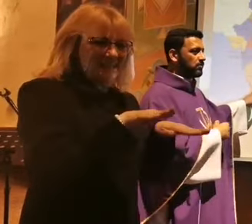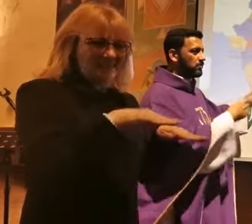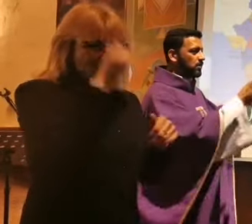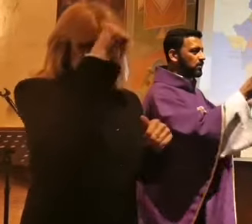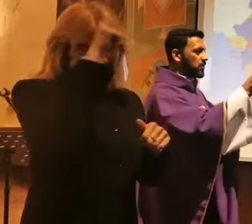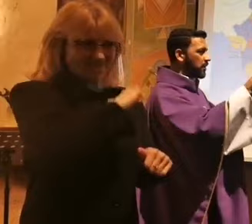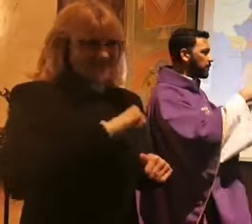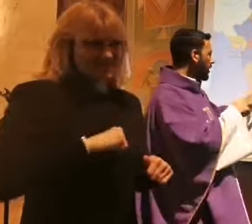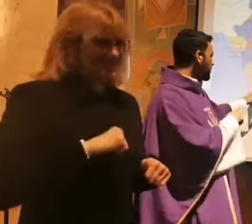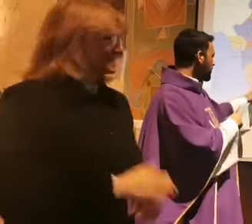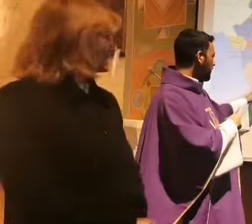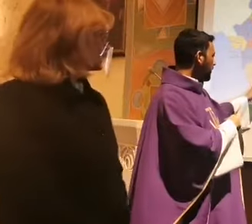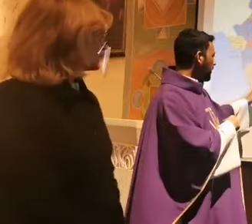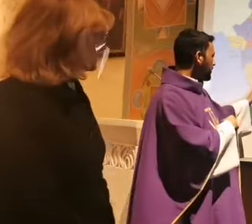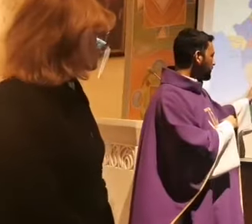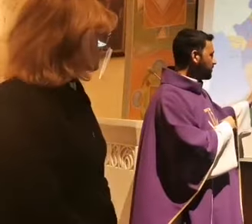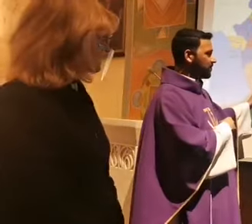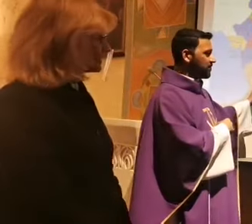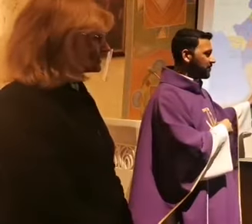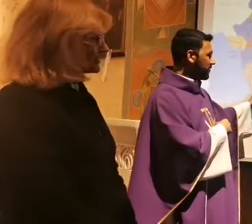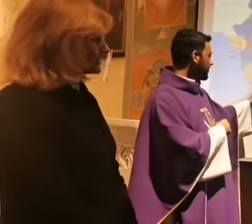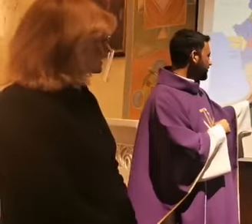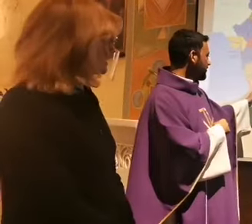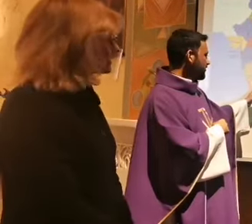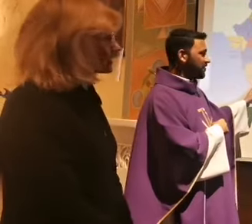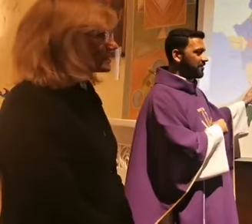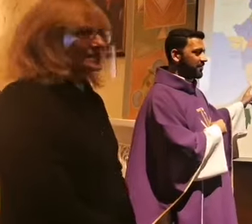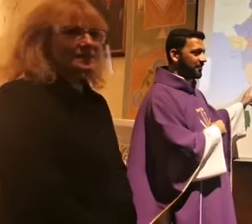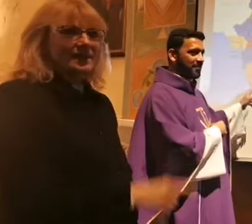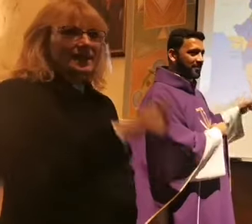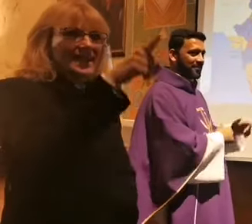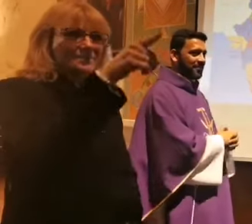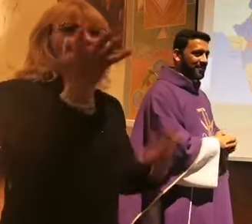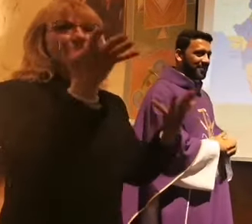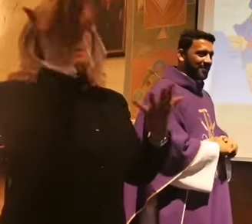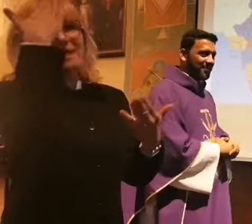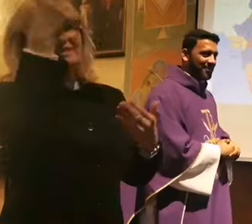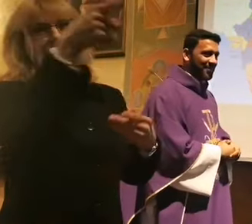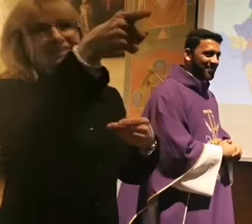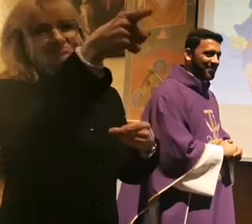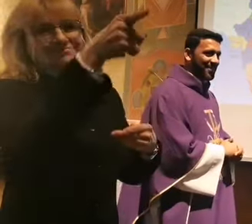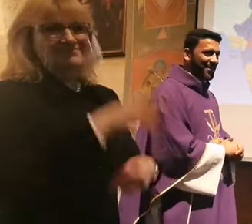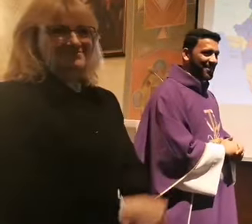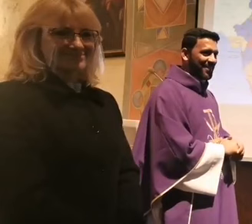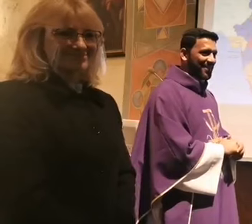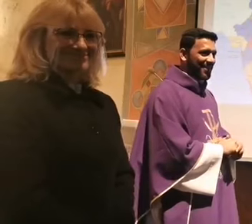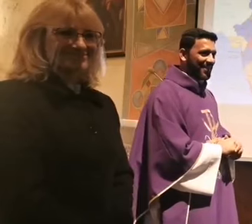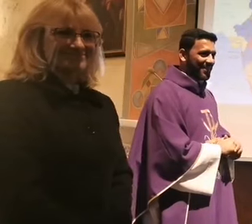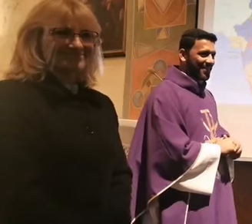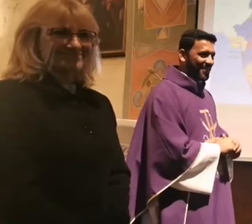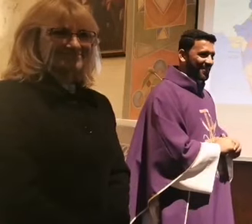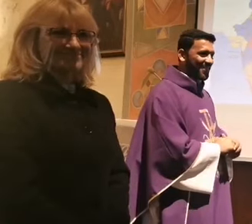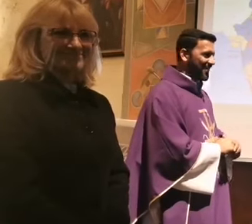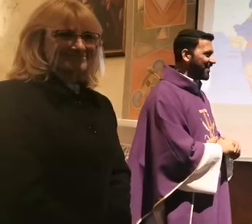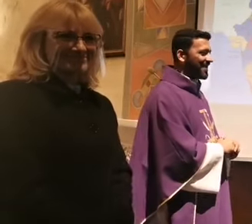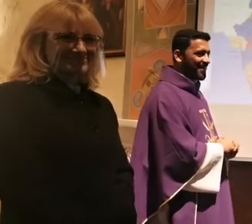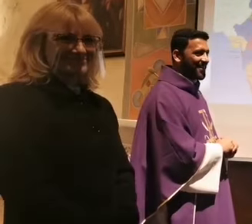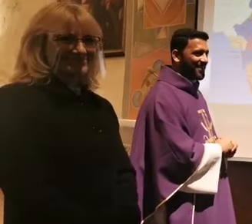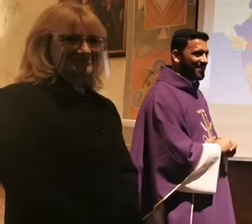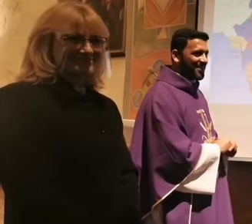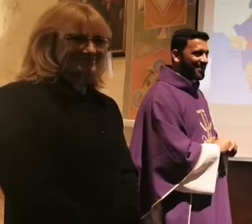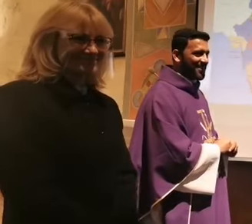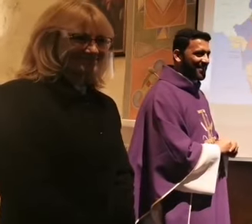nazywa. Kerala. A Jeremiasz? Pokaż, ty pokaż, gdzie jest, skąd jesteś.